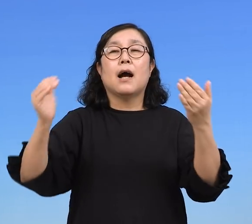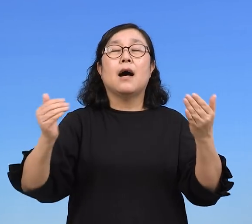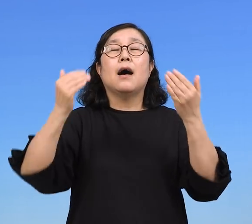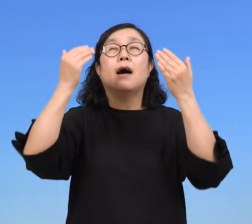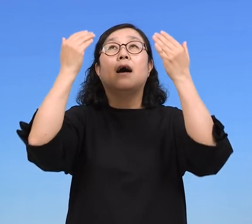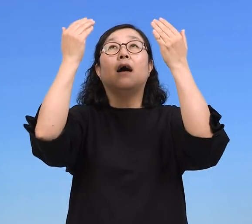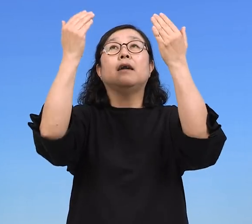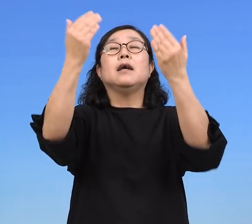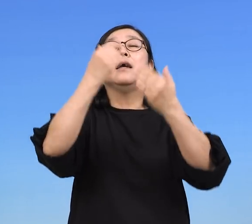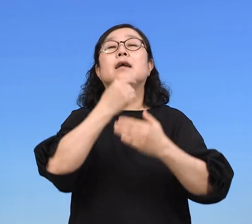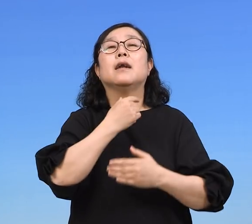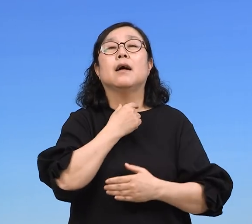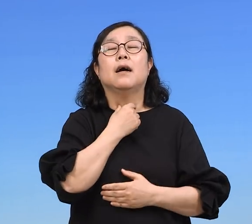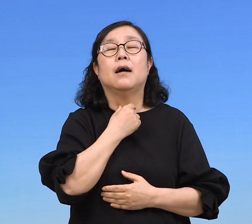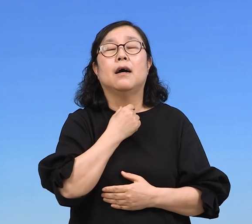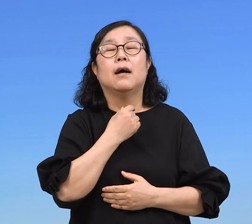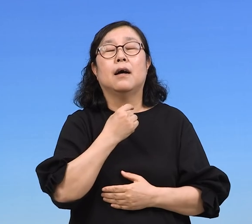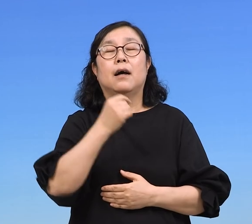찬양하리라.